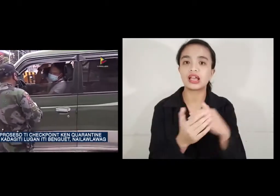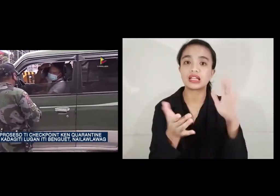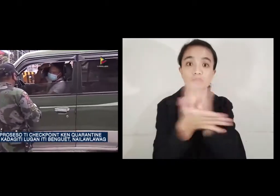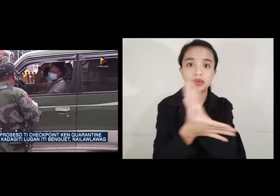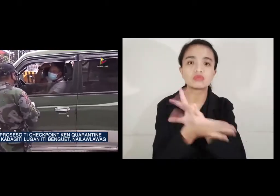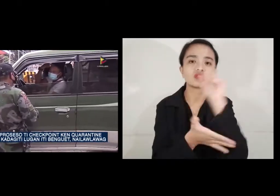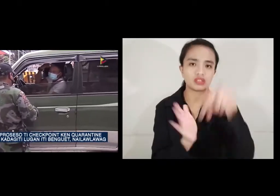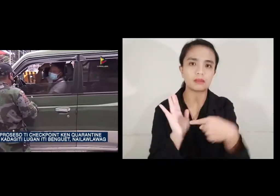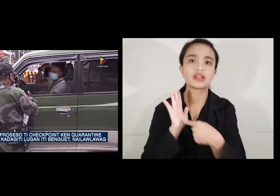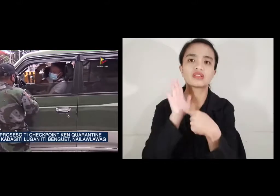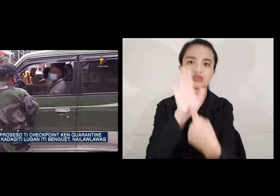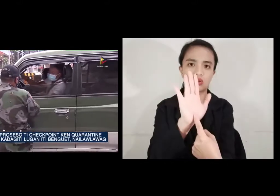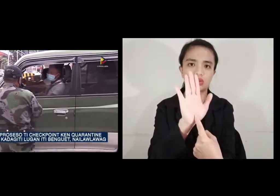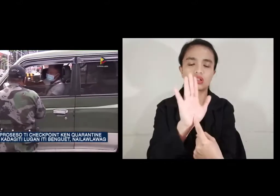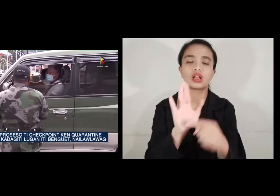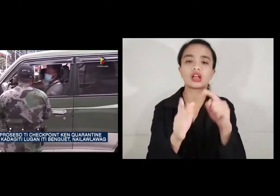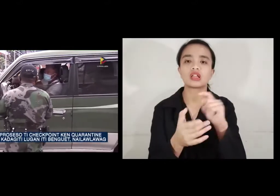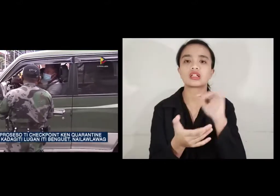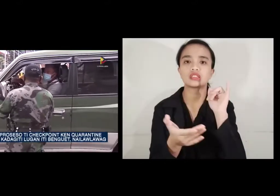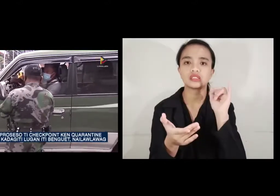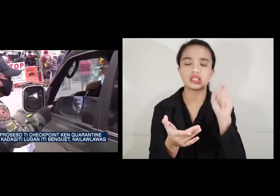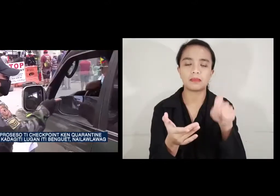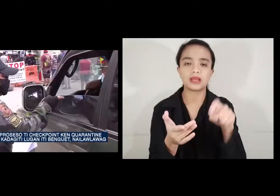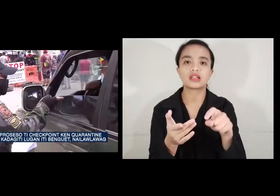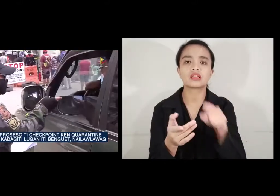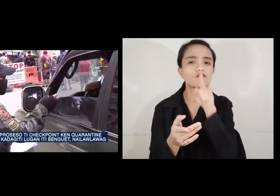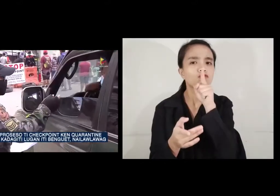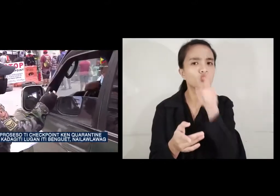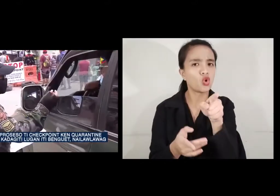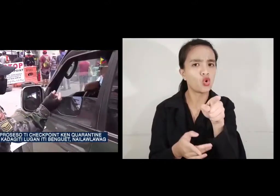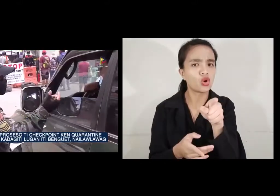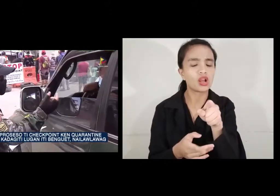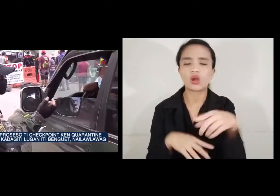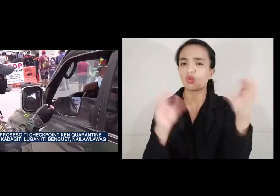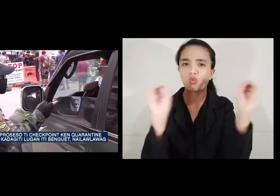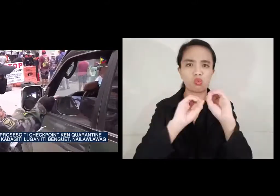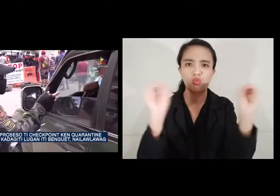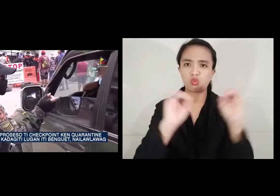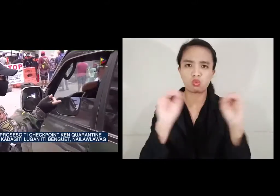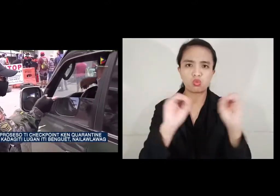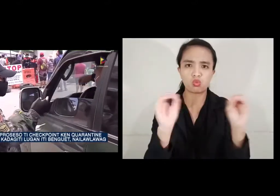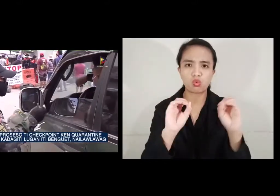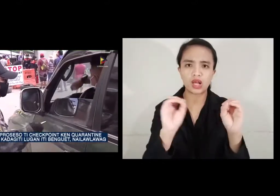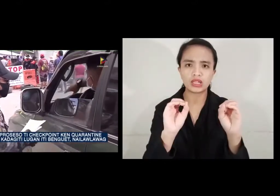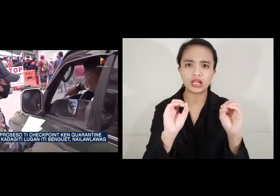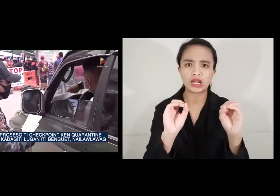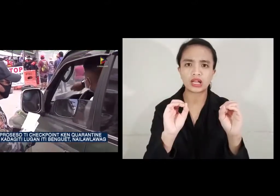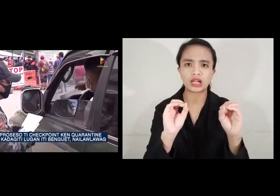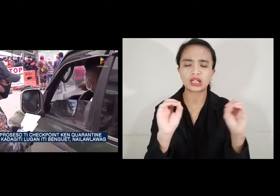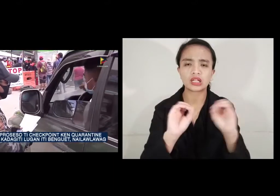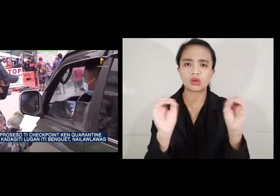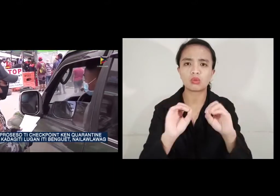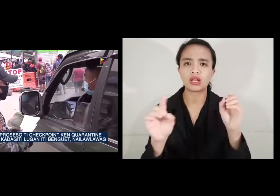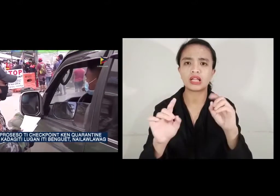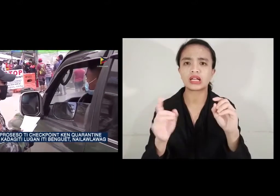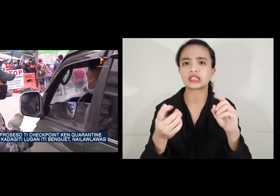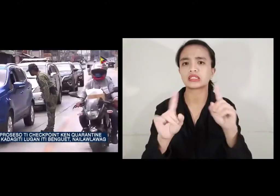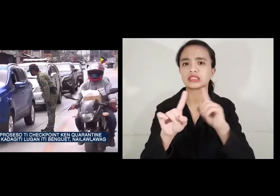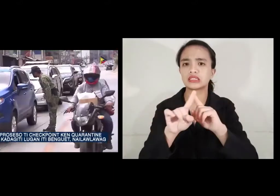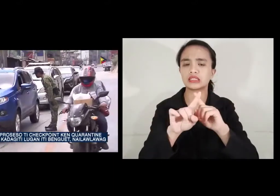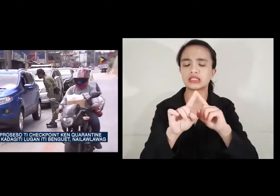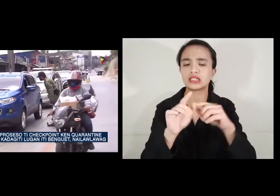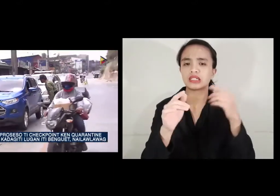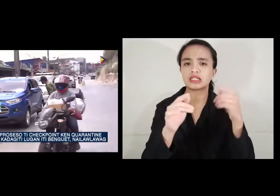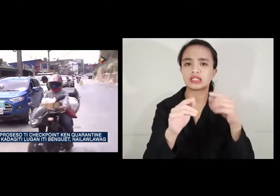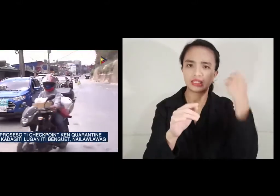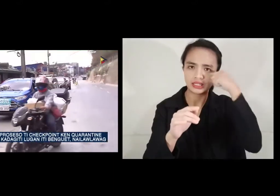mannalon ket masukimat dagiti papeles da ken ti sasaaden ti salunat da tapno maipasigurado nga awan ti anayanda iti isasarekda iti